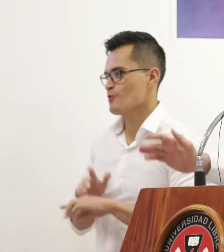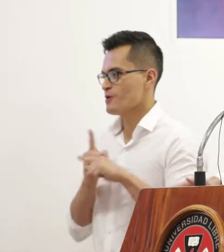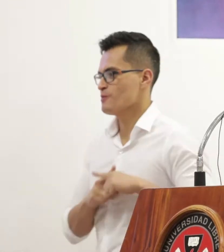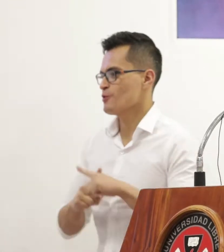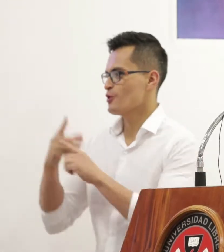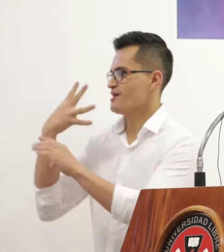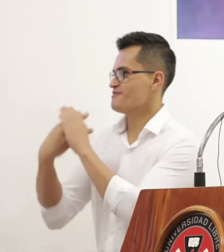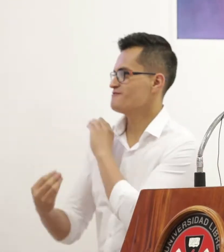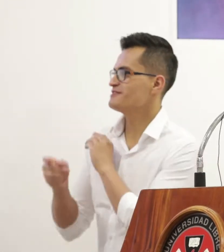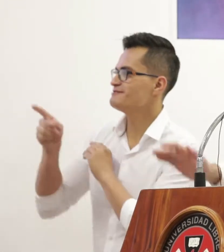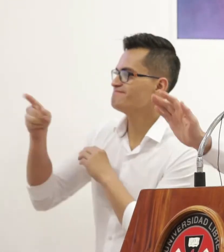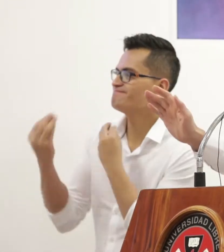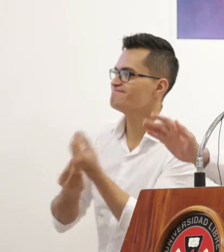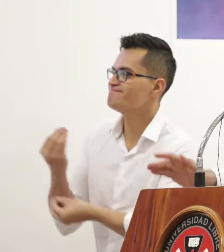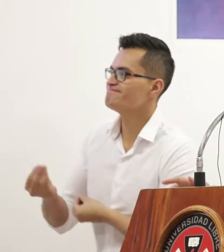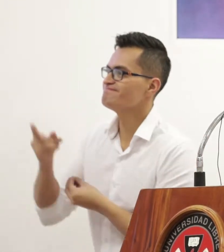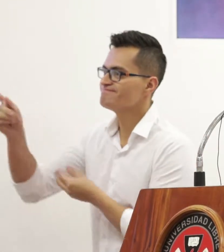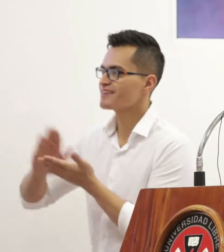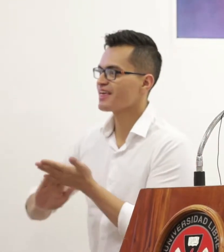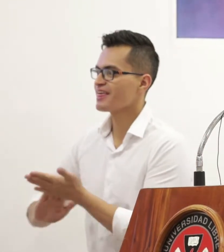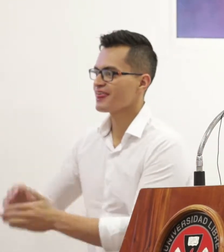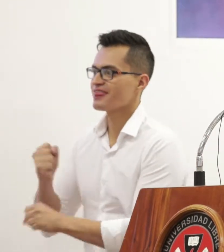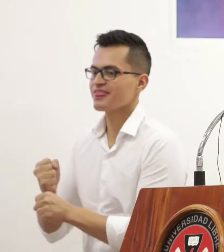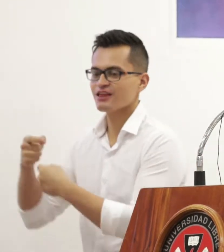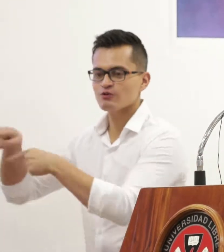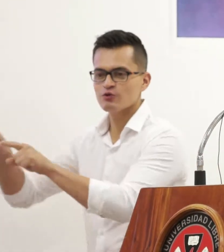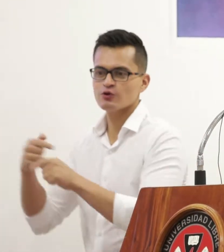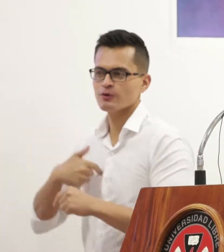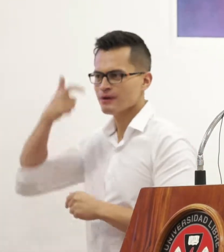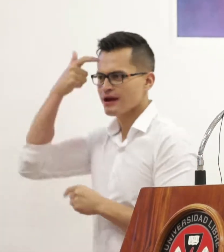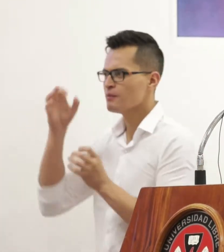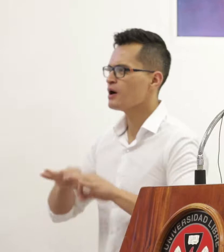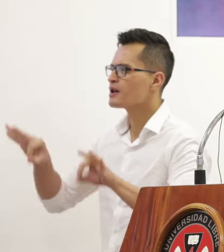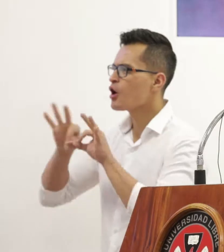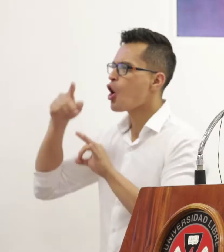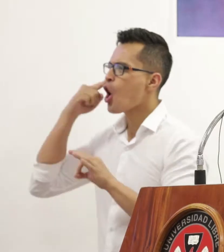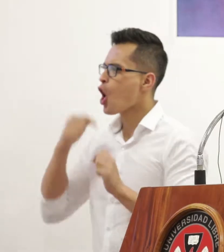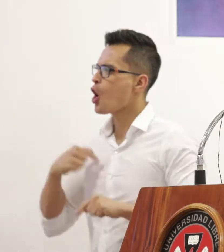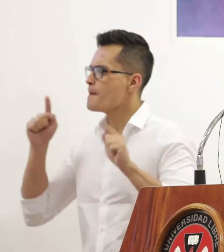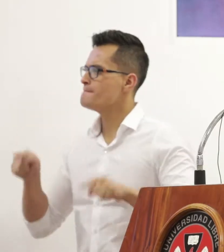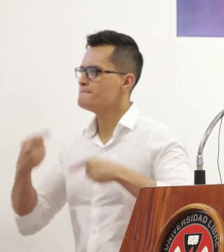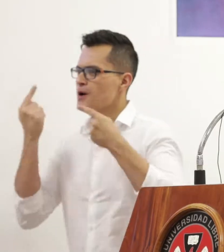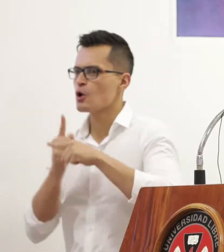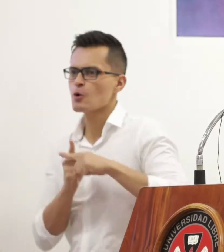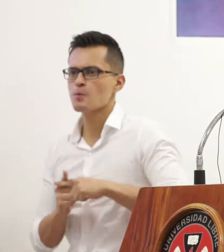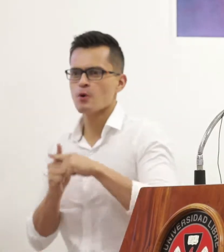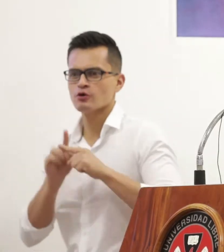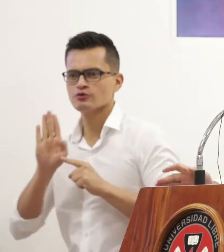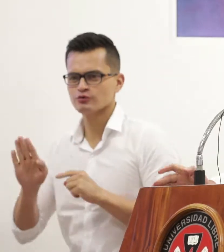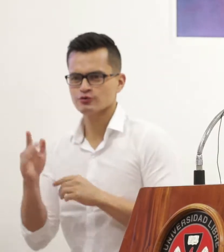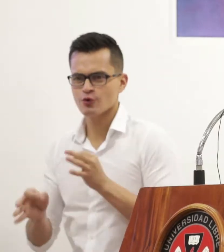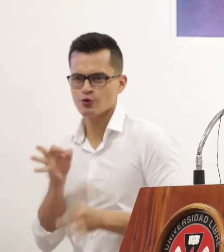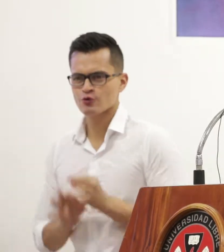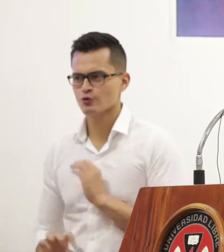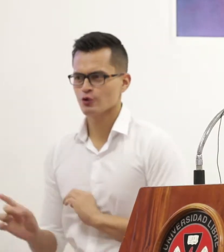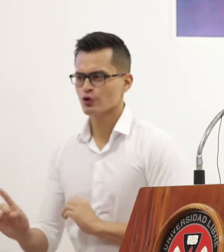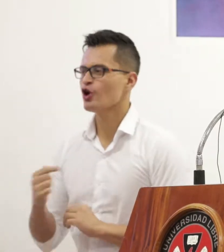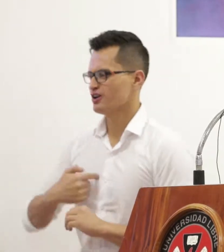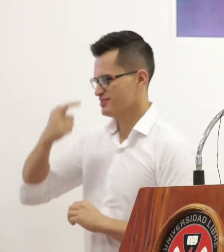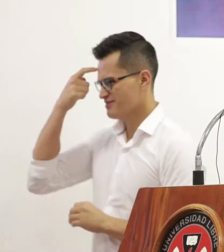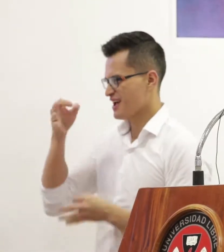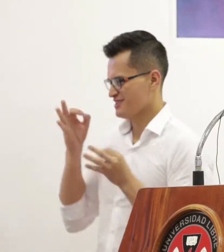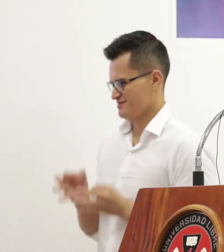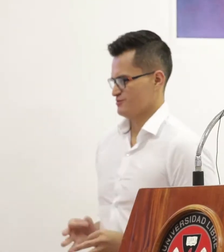ya veremos qué es lo que pasó. Y lo importante, le decía yo, es que no vaya a pelear con nuestro procurador judicial en el día de hoy. Estoy seguro que eso no va a